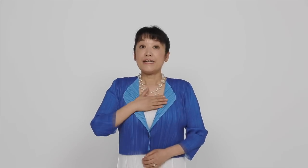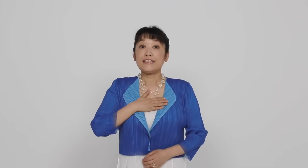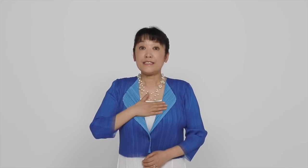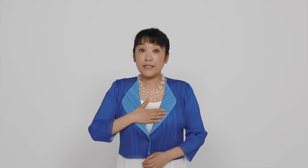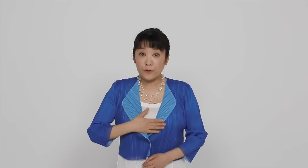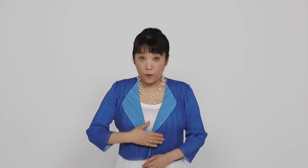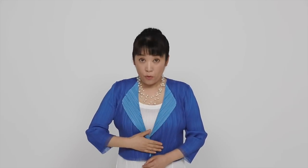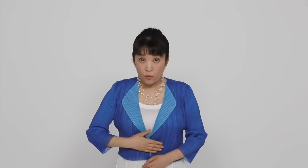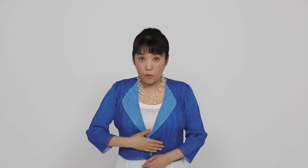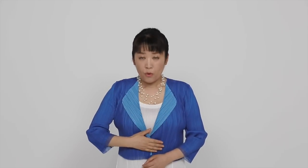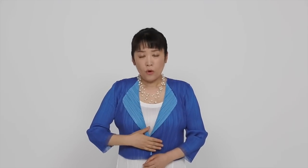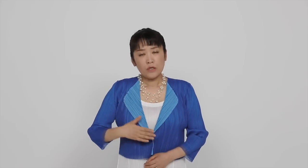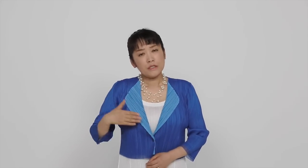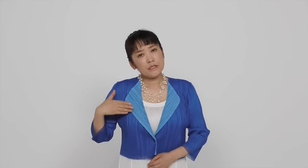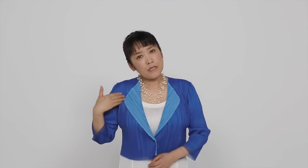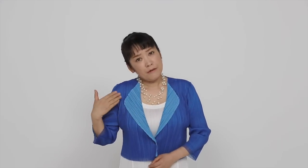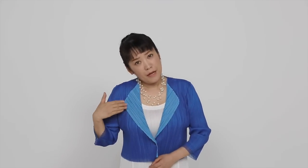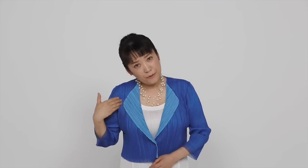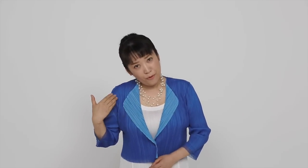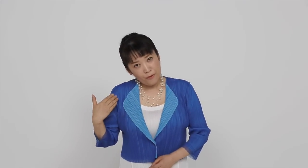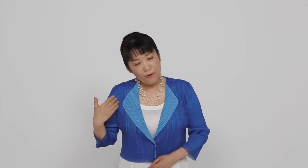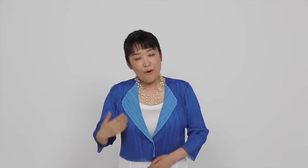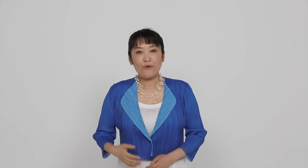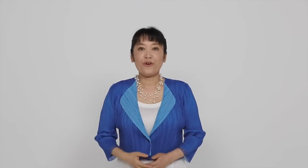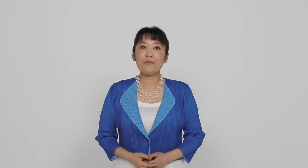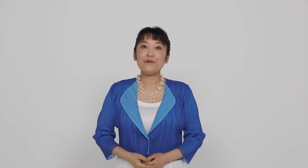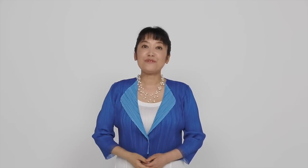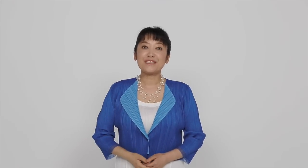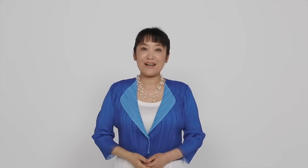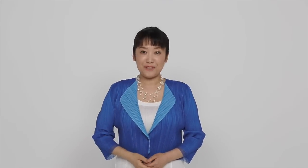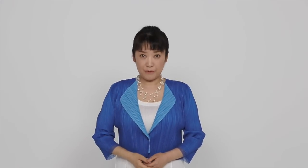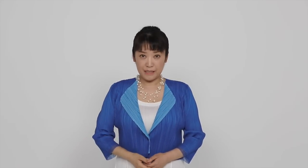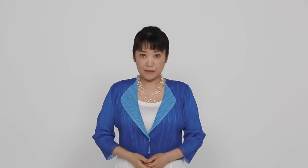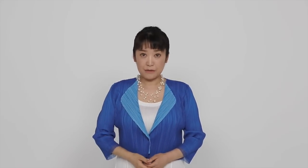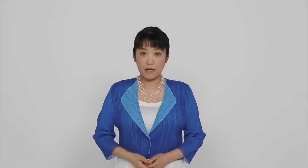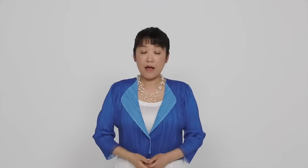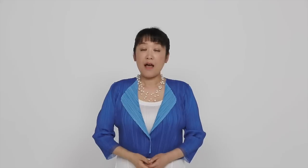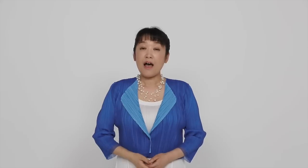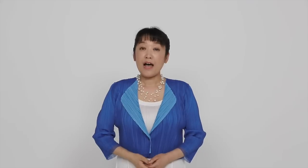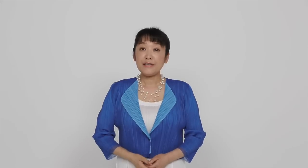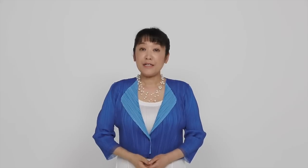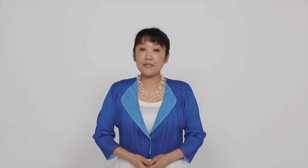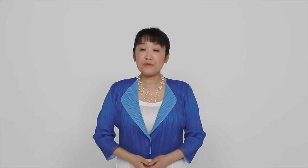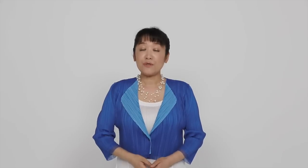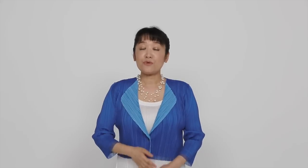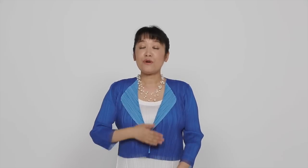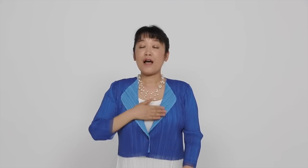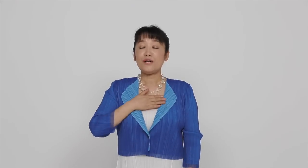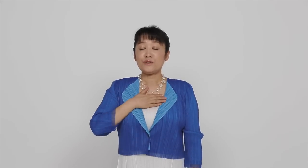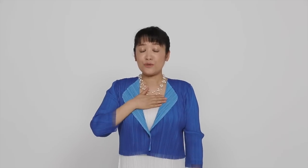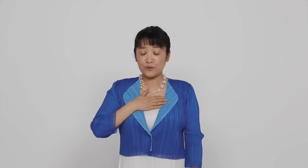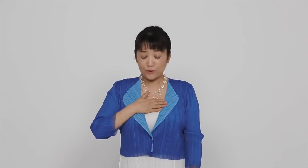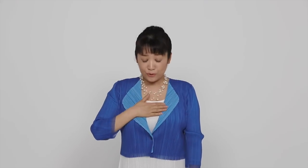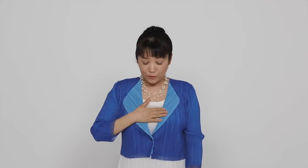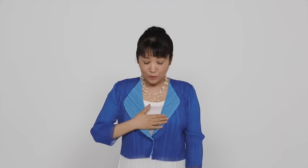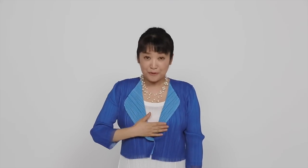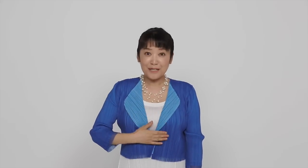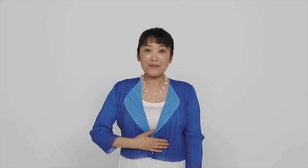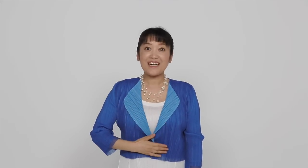知ってるよ、知らないの、これもよく使う手話です。相手が言ったことがスーッと胸の中